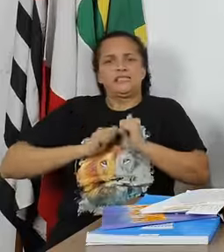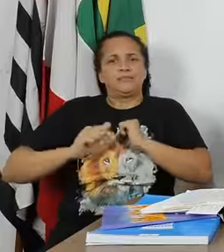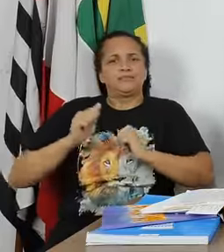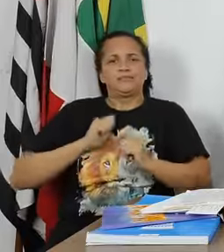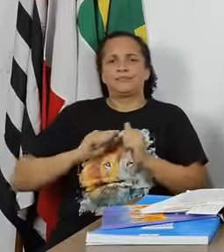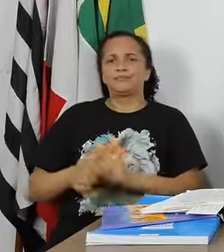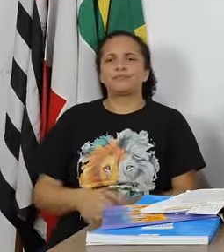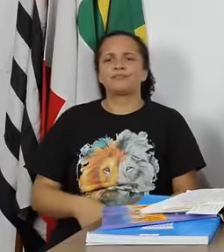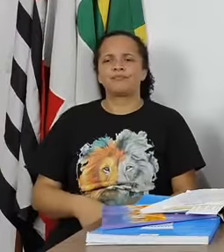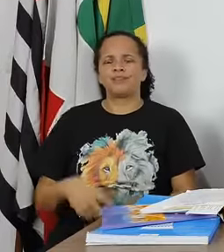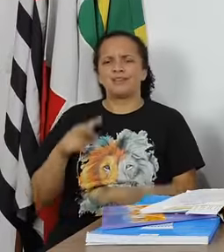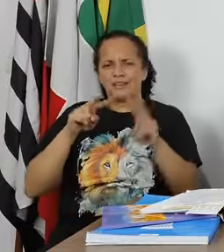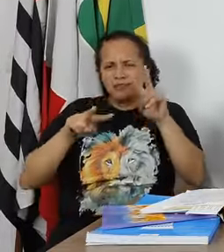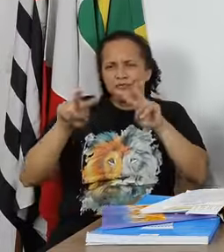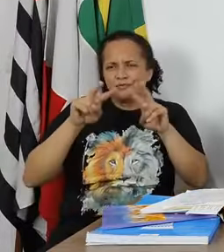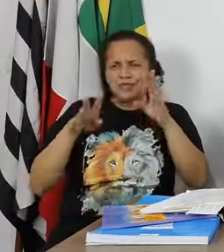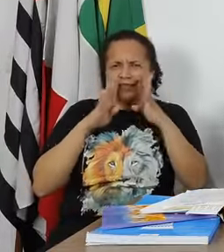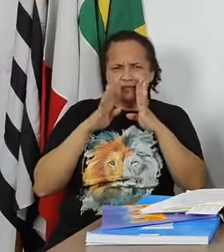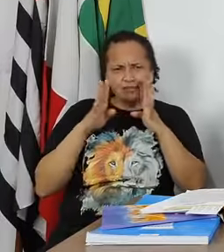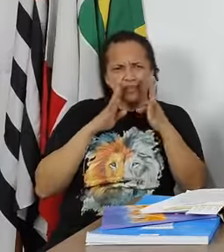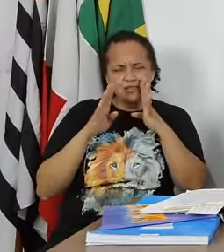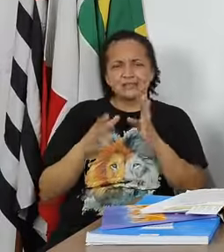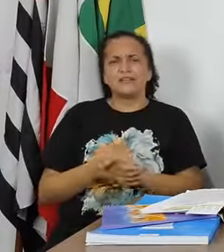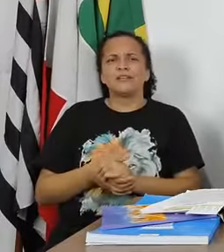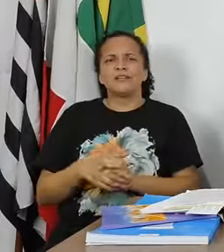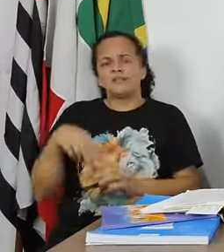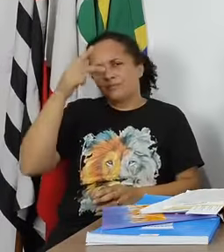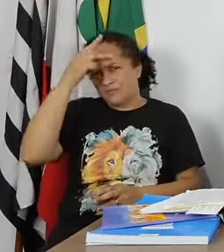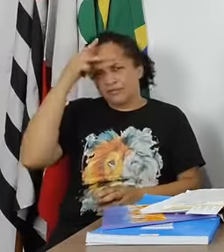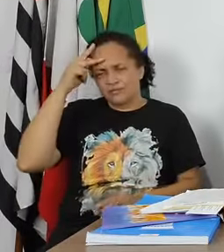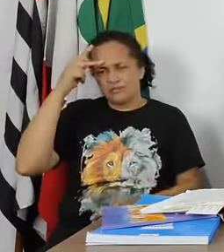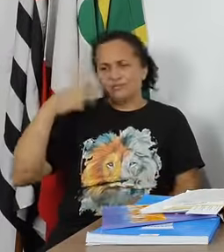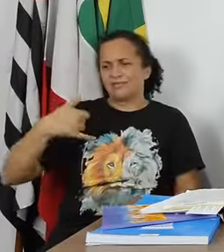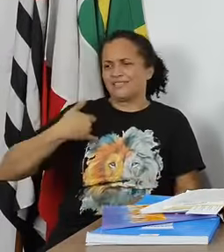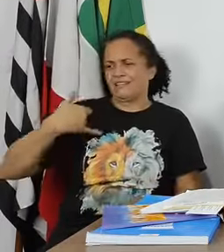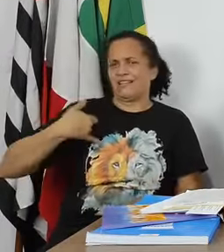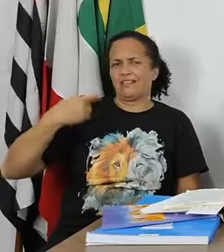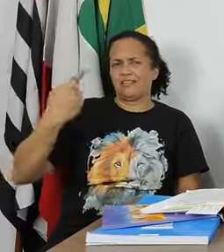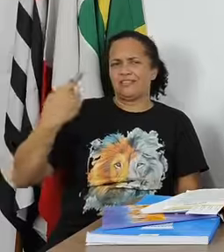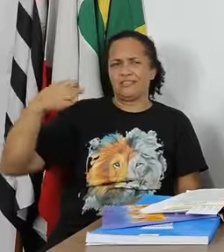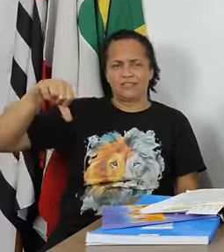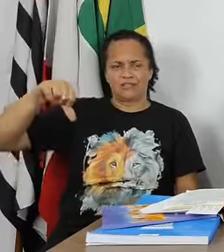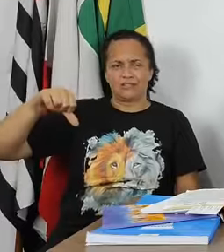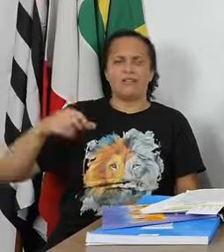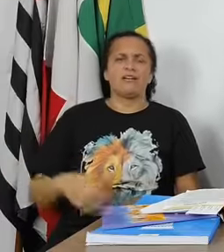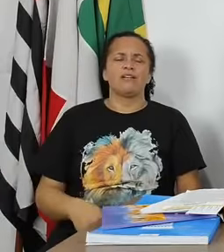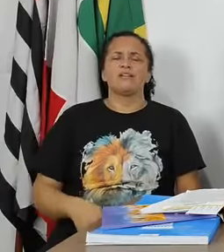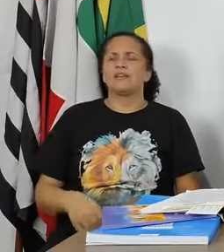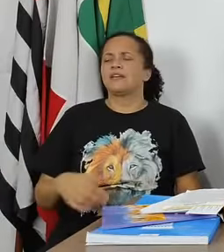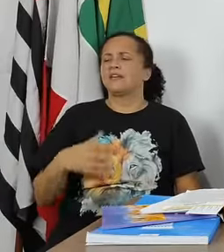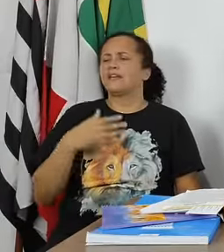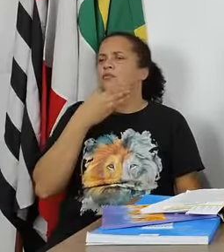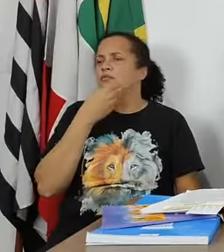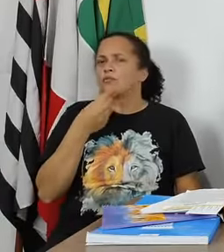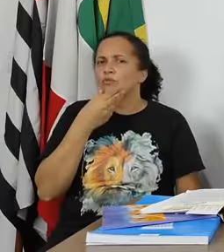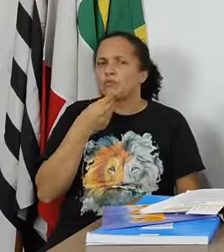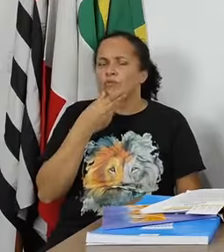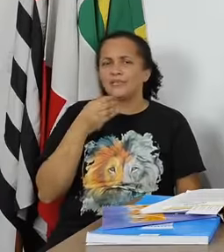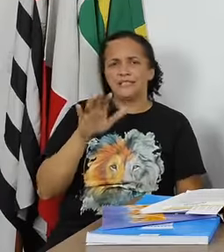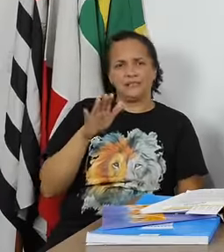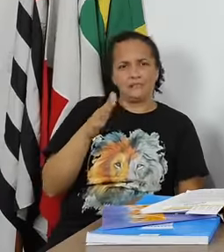na rede social eu vi uma pessoa, um garoto de 19, 20 anos, falando que sofria de depressão, aí um outro respondeu, né, que também